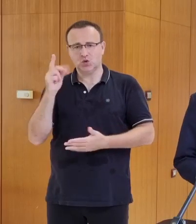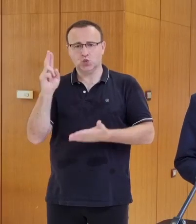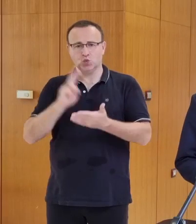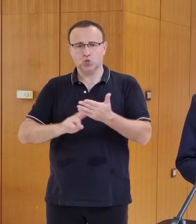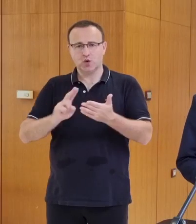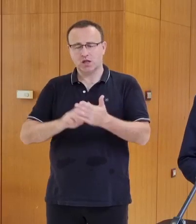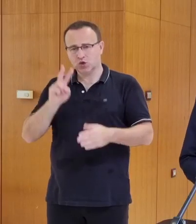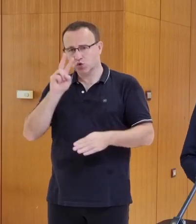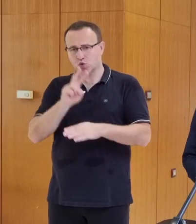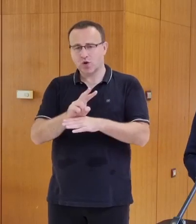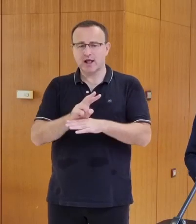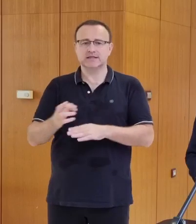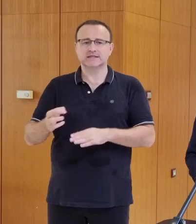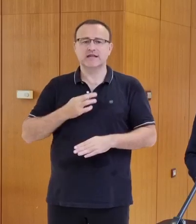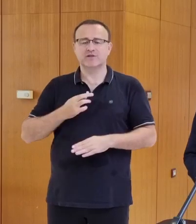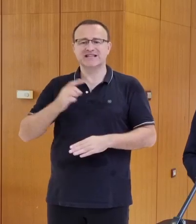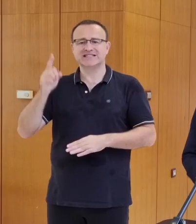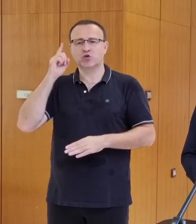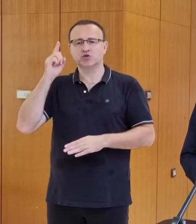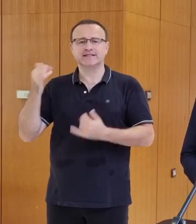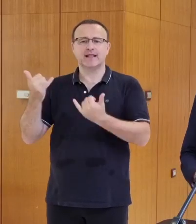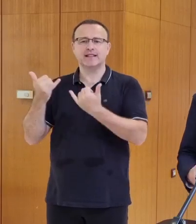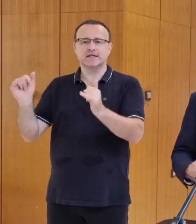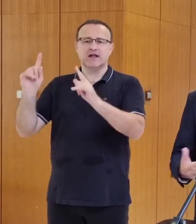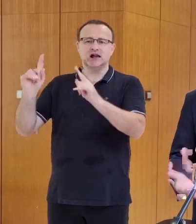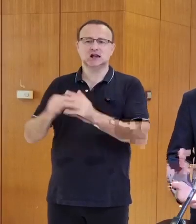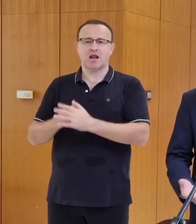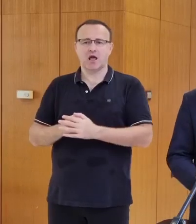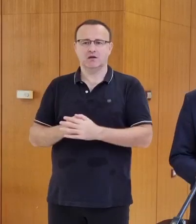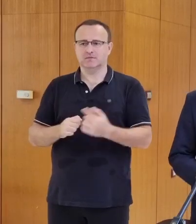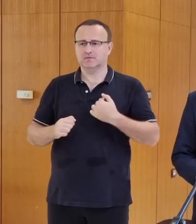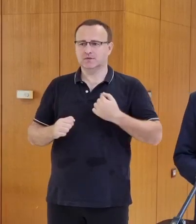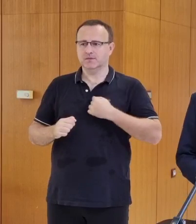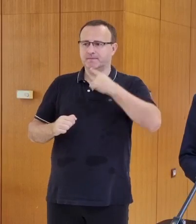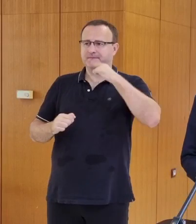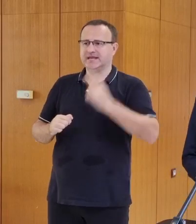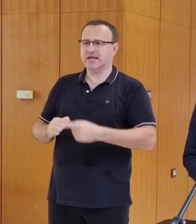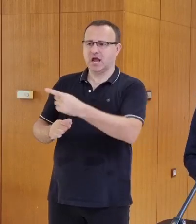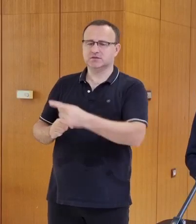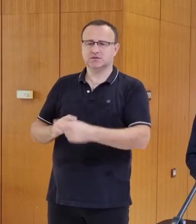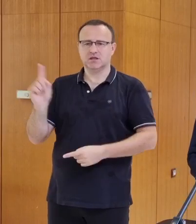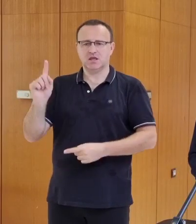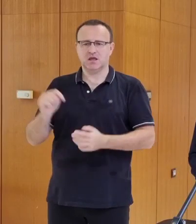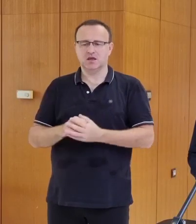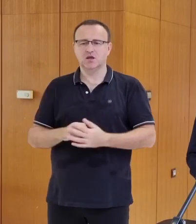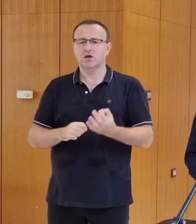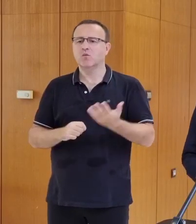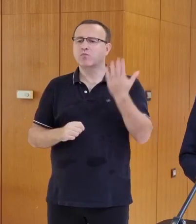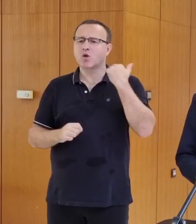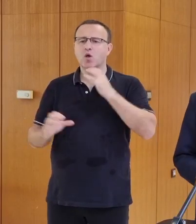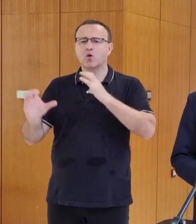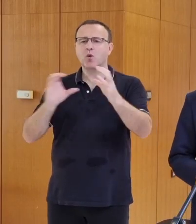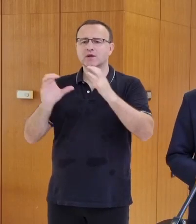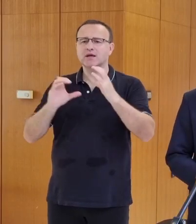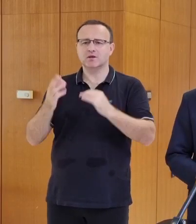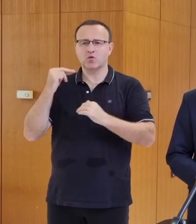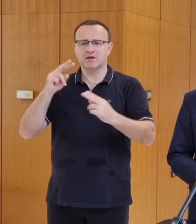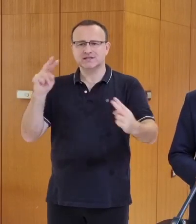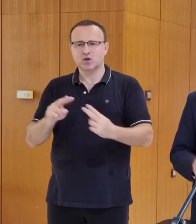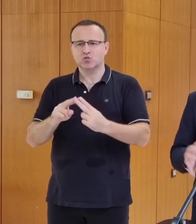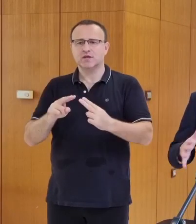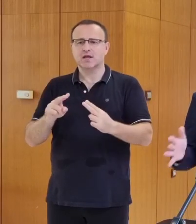zdravotnou starostlivosťou je nezávislá inštitúcia. Nedávame príkazy. A to, čo bolo komunikované, bolo, že sme mali stretnutie s